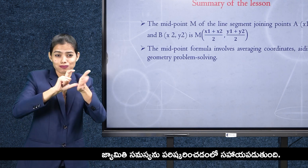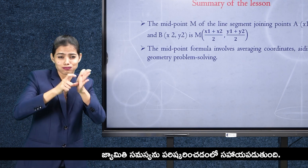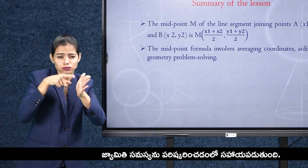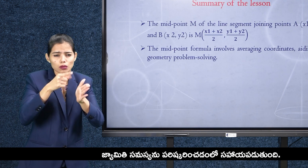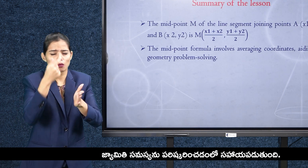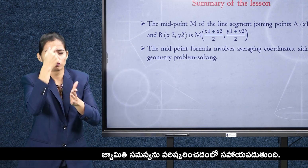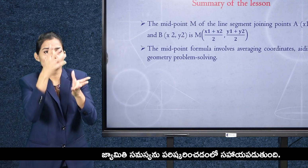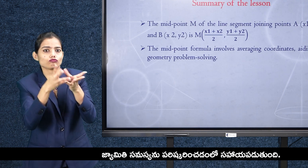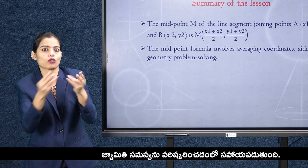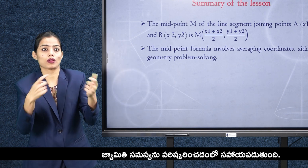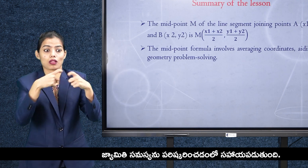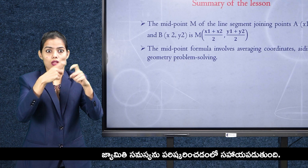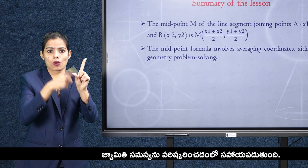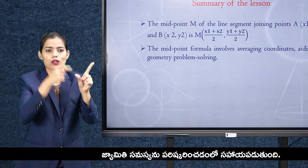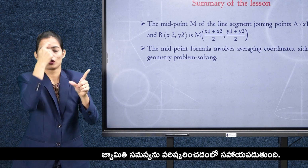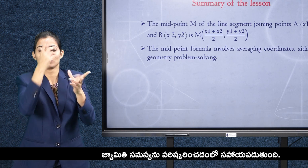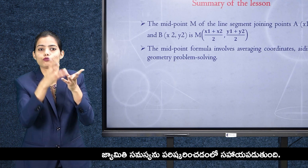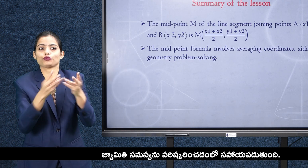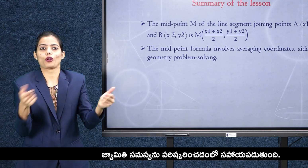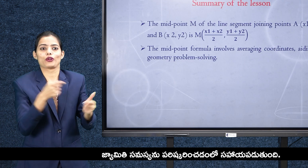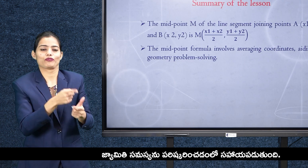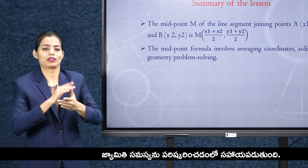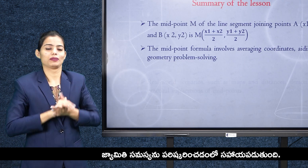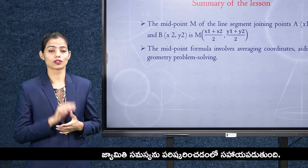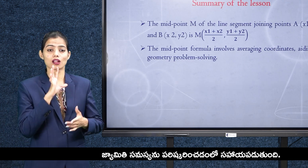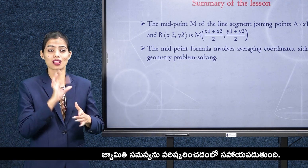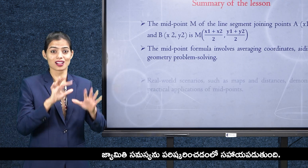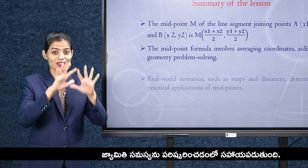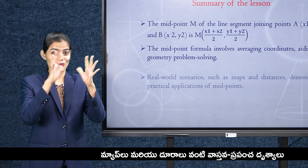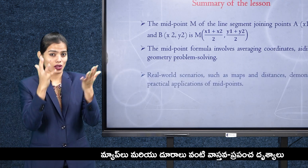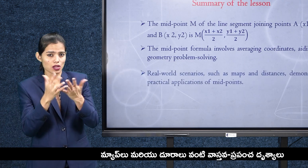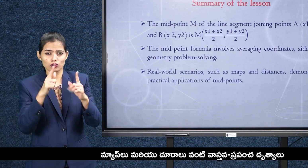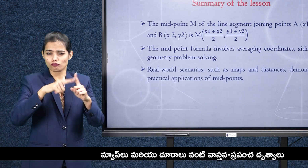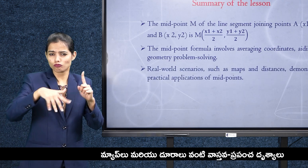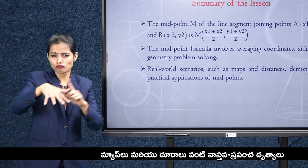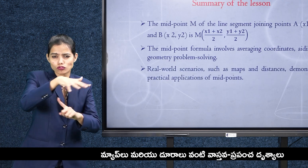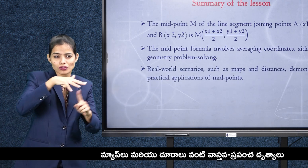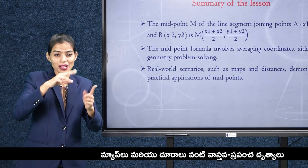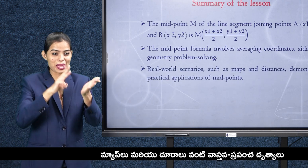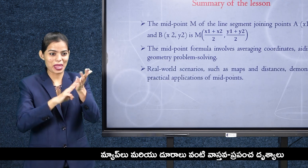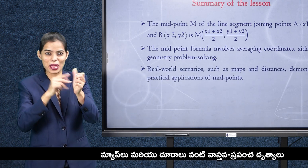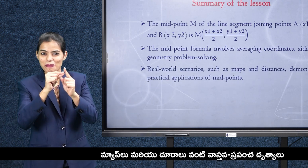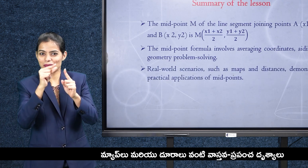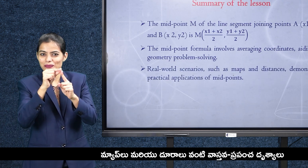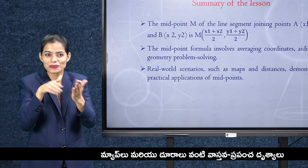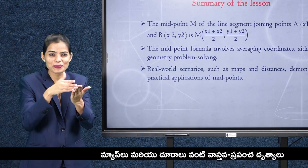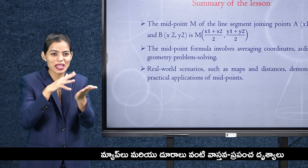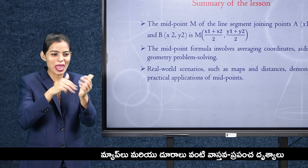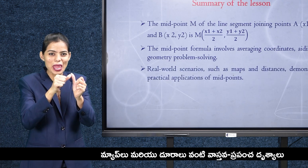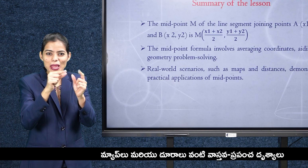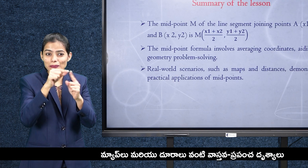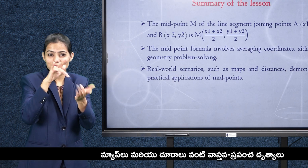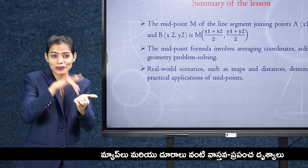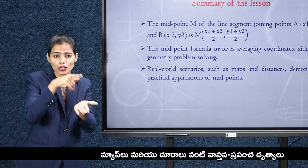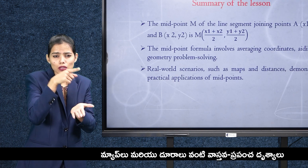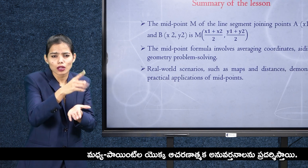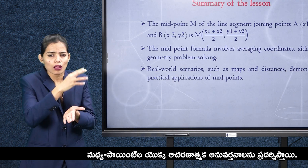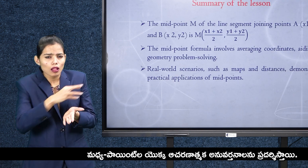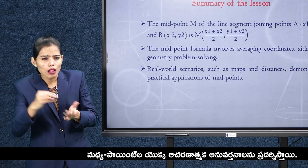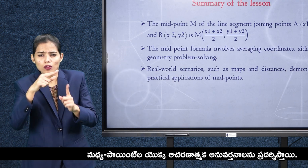పరిష్కరించడంలో సహాయపడుతుంది. మ్యాప్లు మరియు దూరాలు వంటి వాస్తవ ప్రపంచ దృశ్యాలు మధ్య